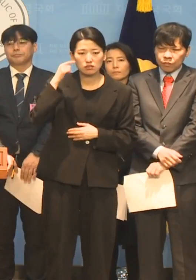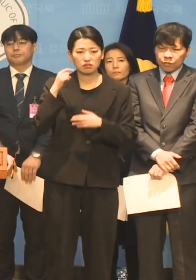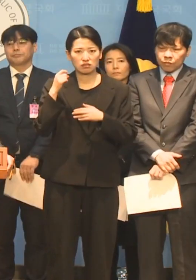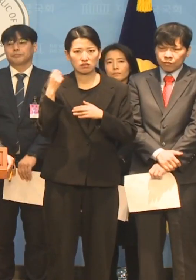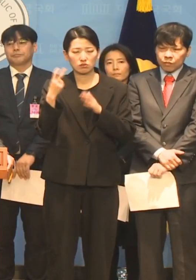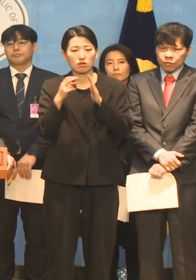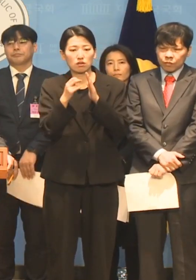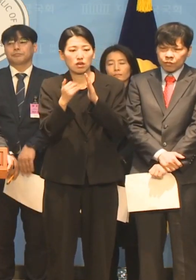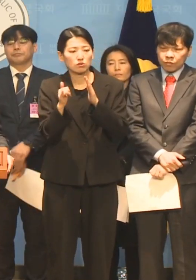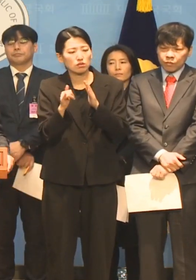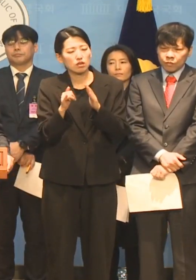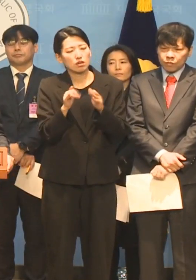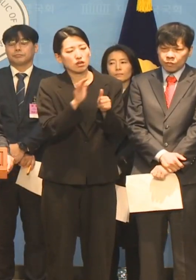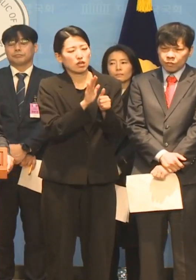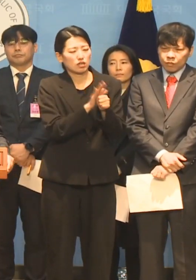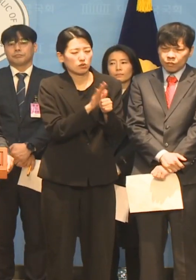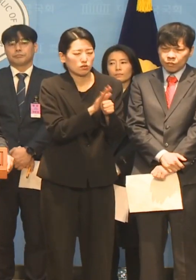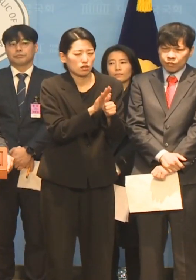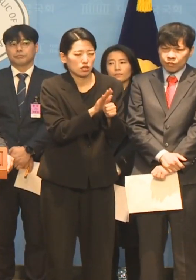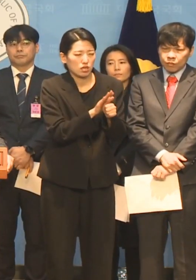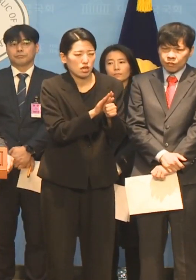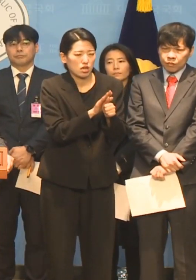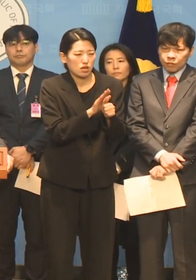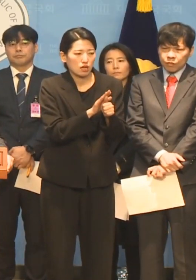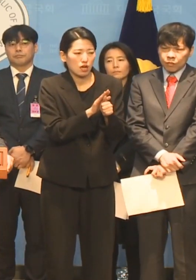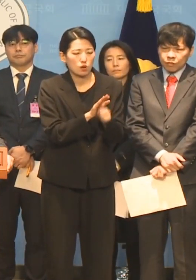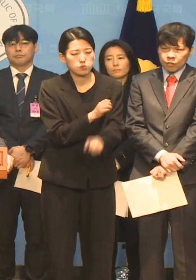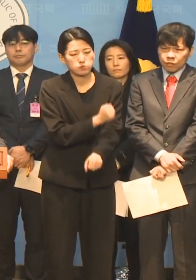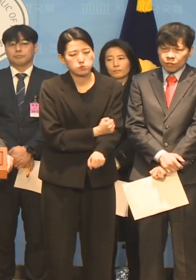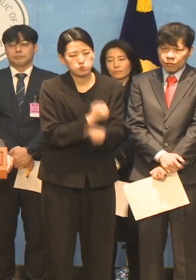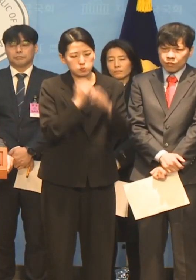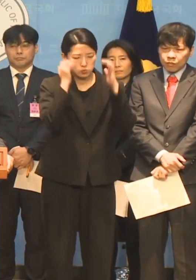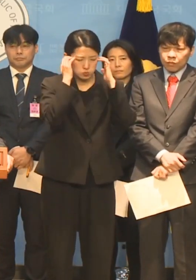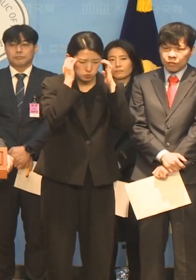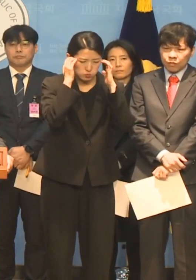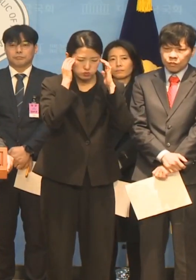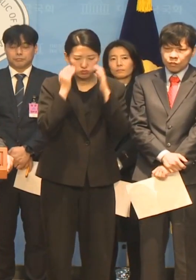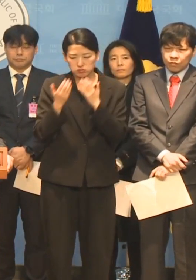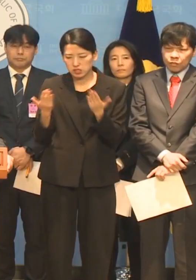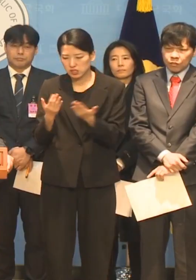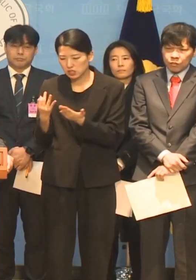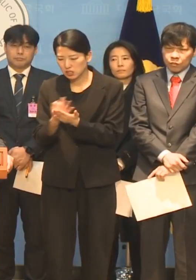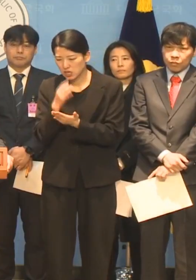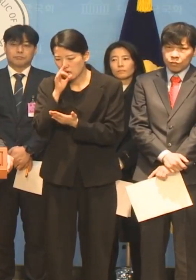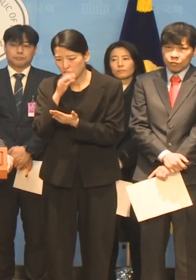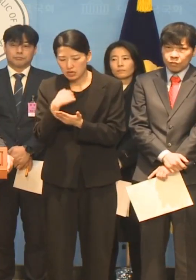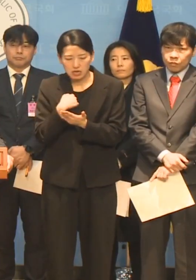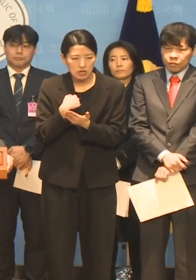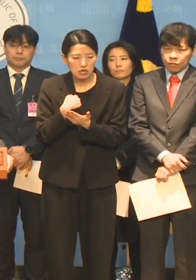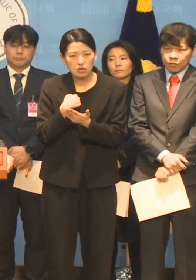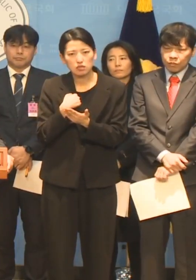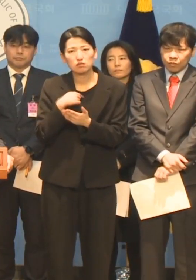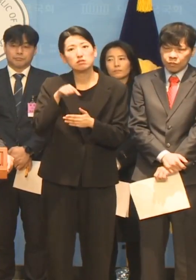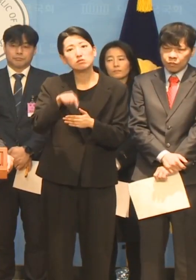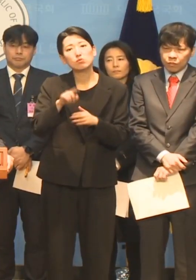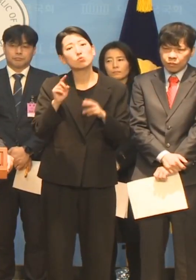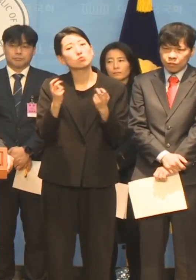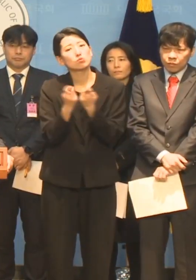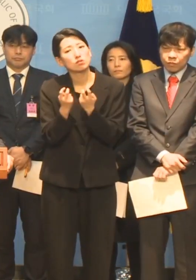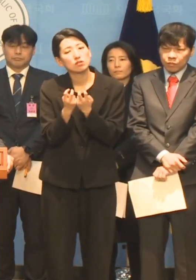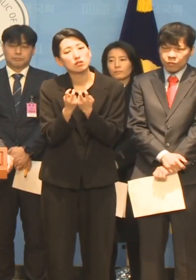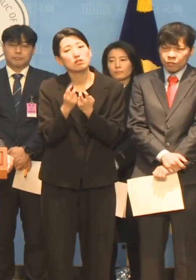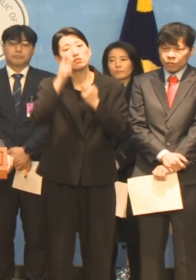지지하면서 느끼는 고통 또 경제적인 문제 이런 것들을 국가가 나서서 해결해 주는 것이 우리가 복지사회로 나가기